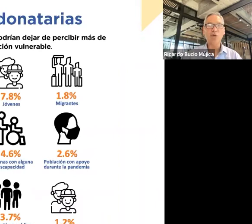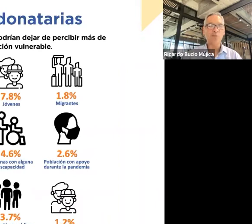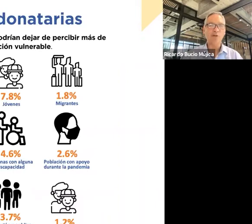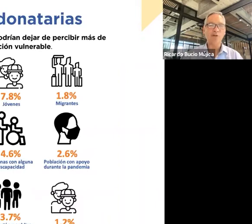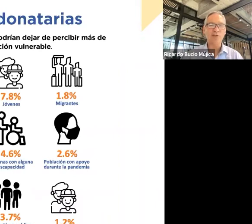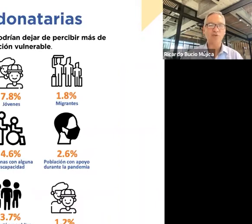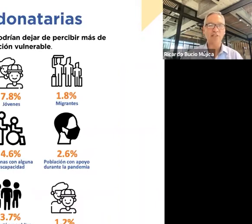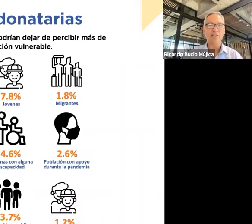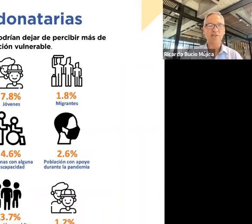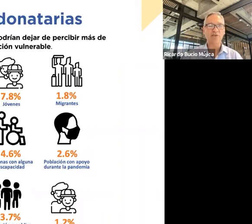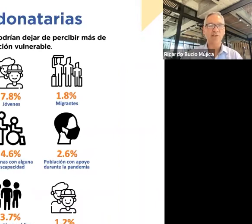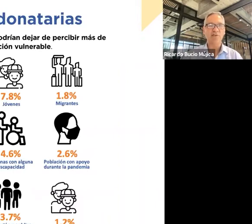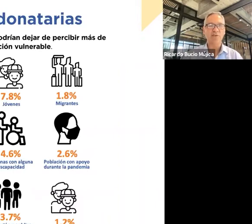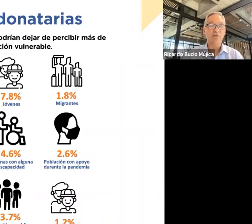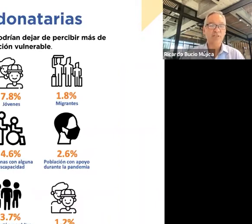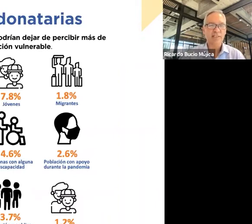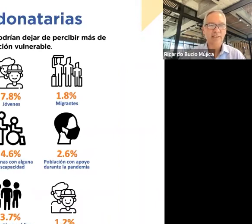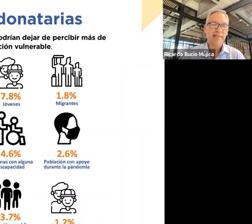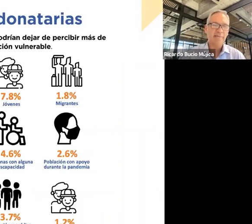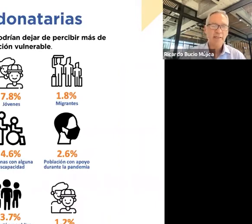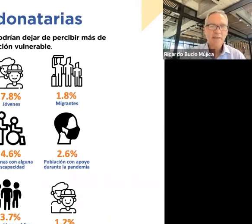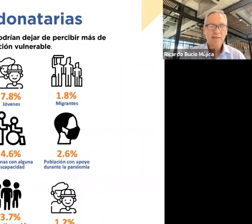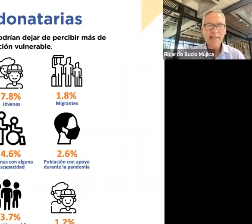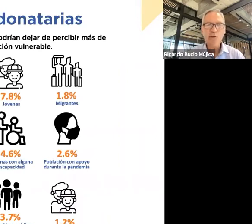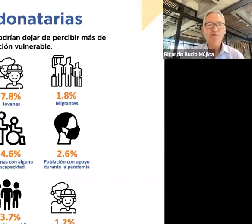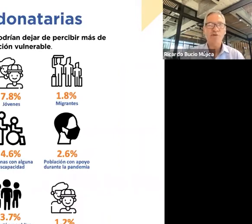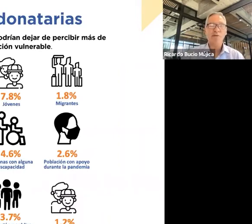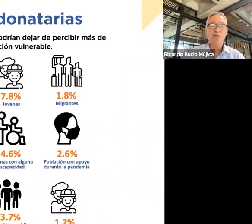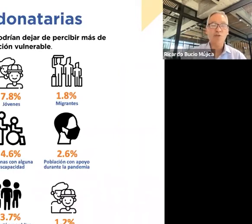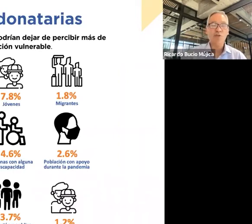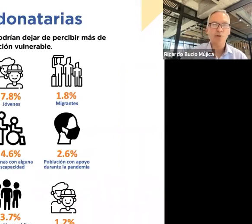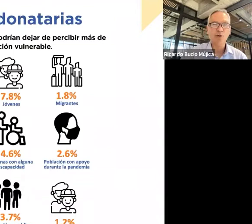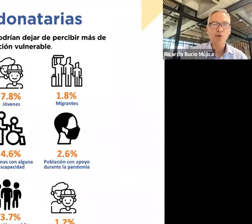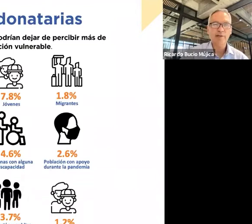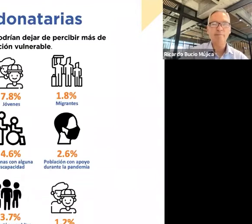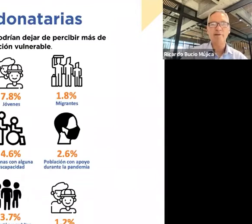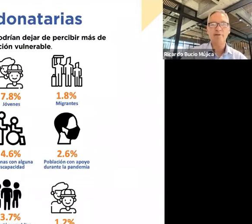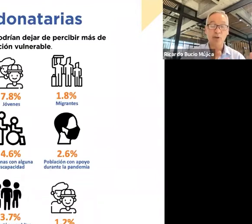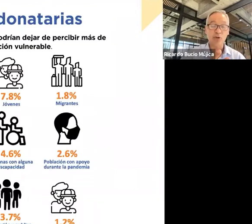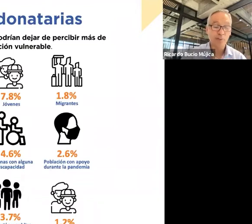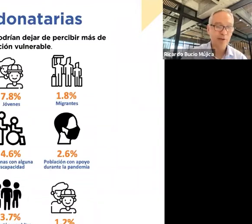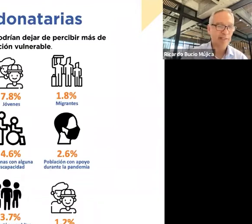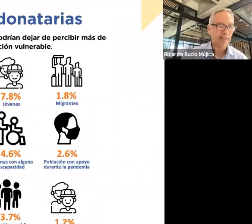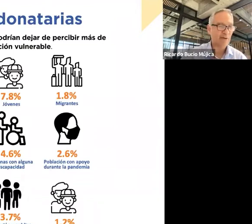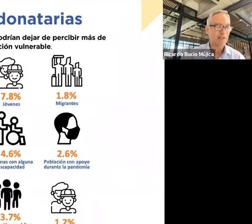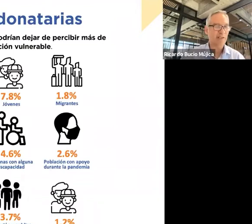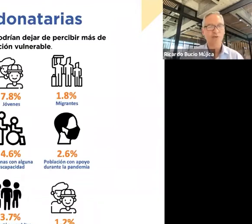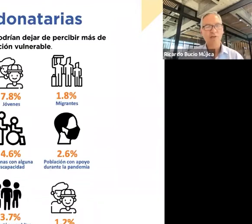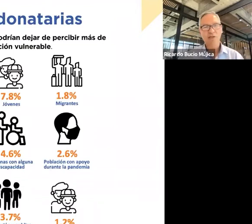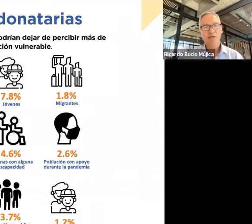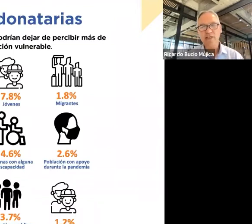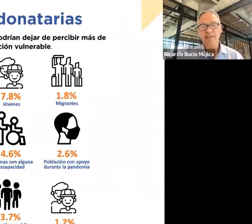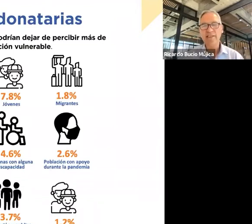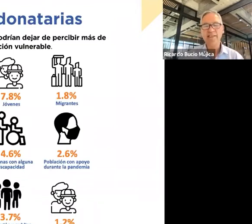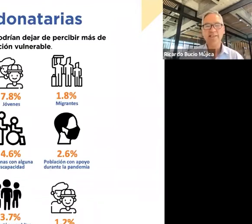el monto que podemos deducir de esos donativos. Entonces, en realidad, de alguna forma, aunque no se prohíbe dar